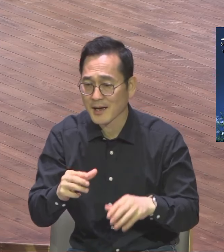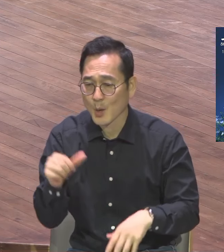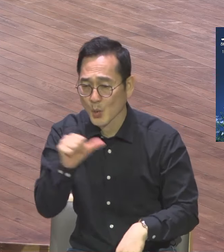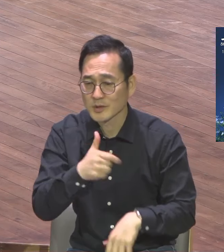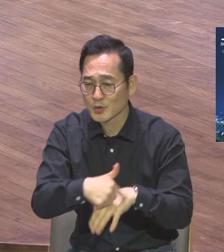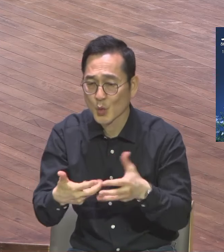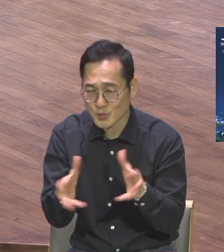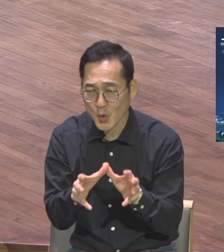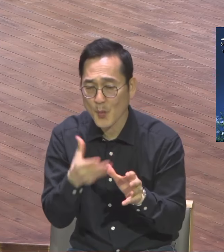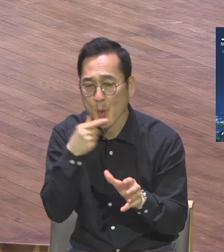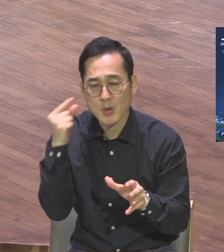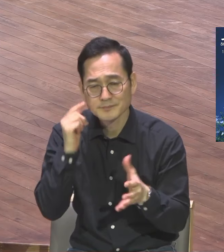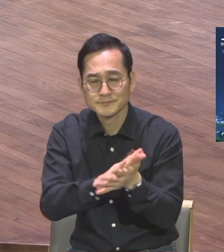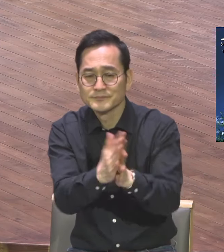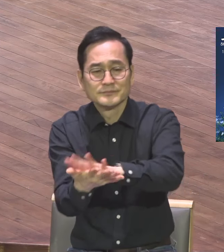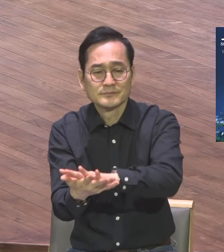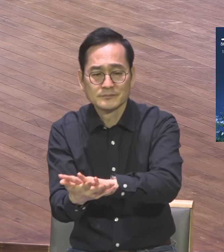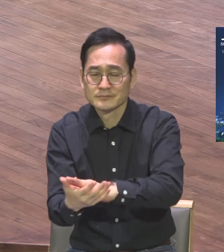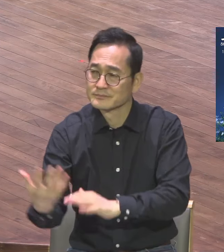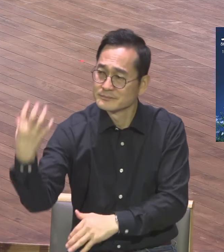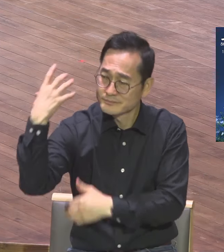정상이다. 신앙생활이.